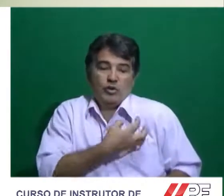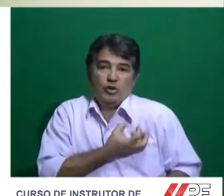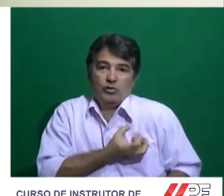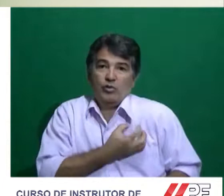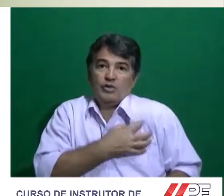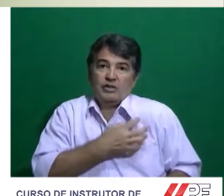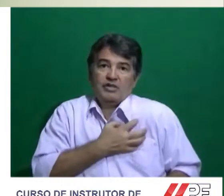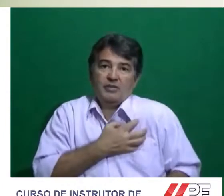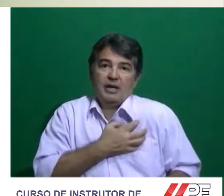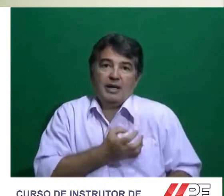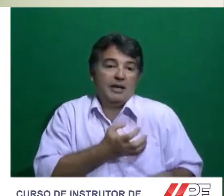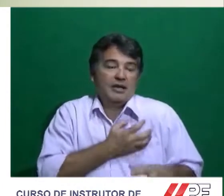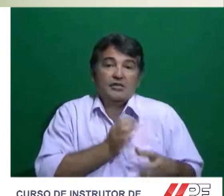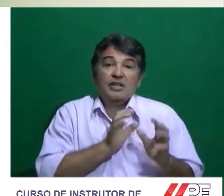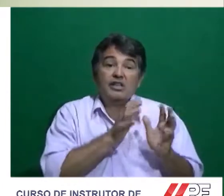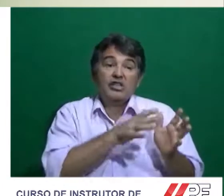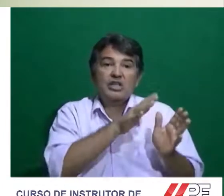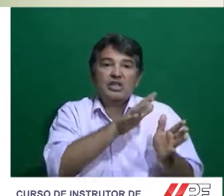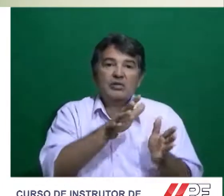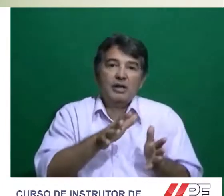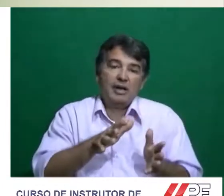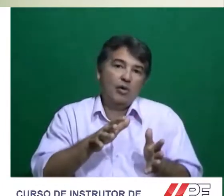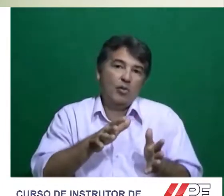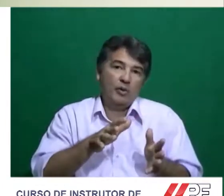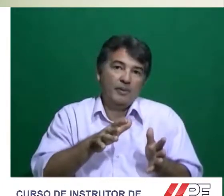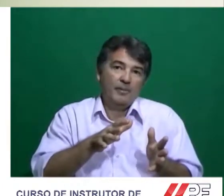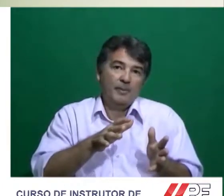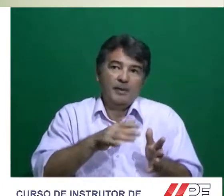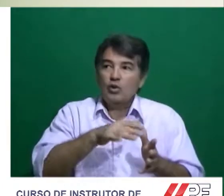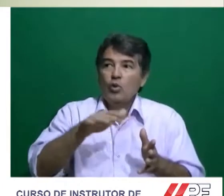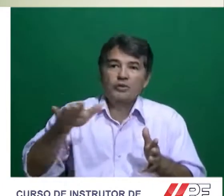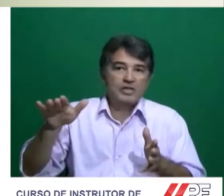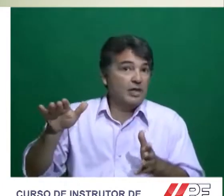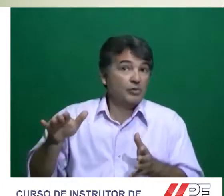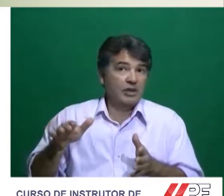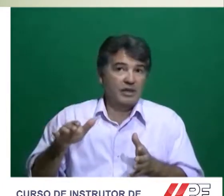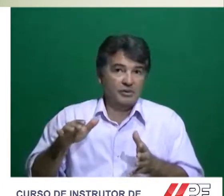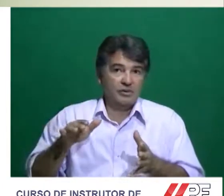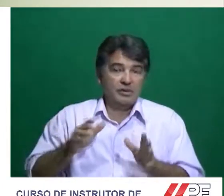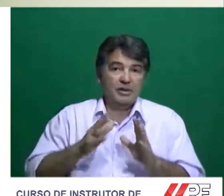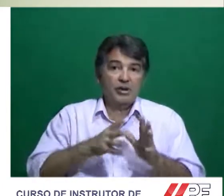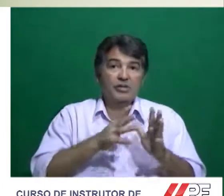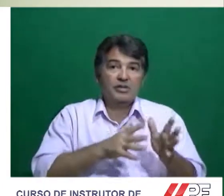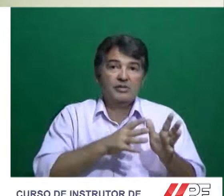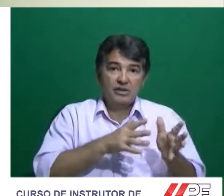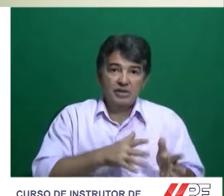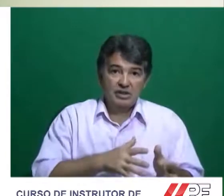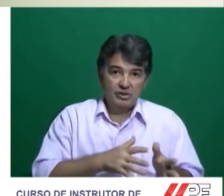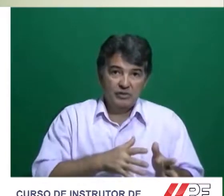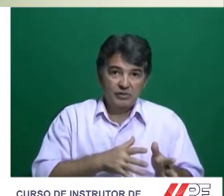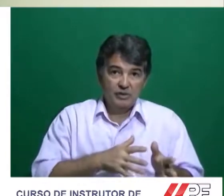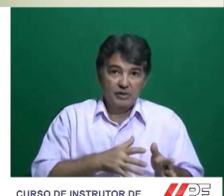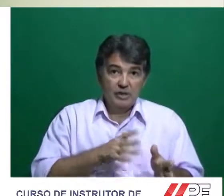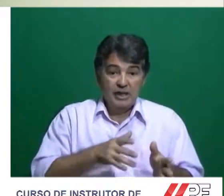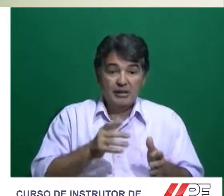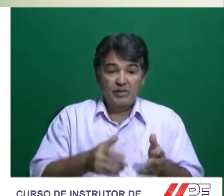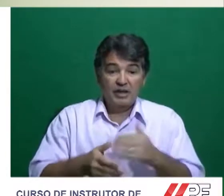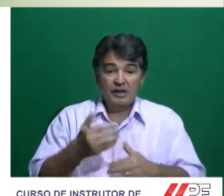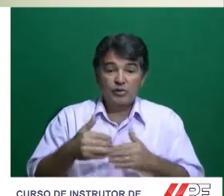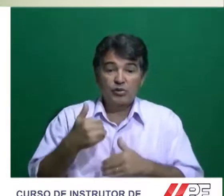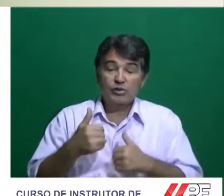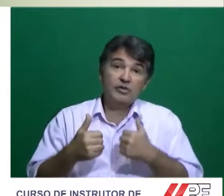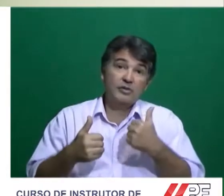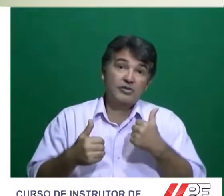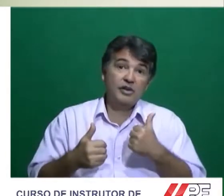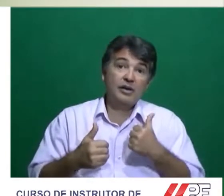um broche, um bota, uma coisa que você marcar, você está distinguindo aquela roupa de outras que não tenham. Então é adjetivo e descritivo. Que é